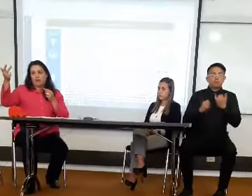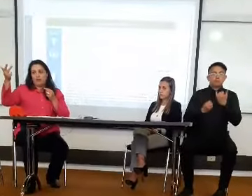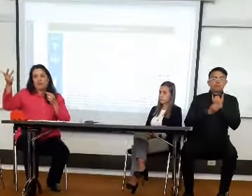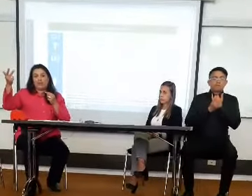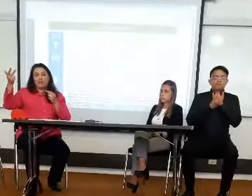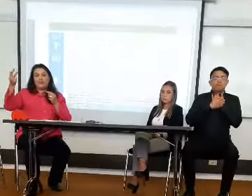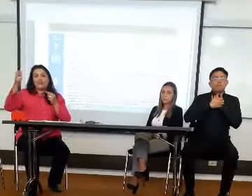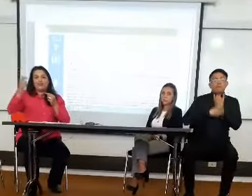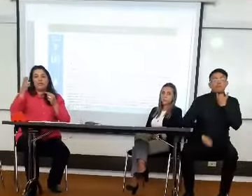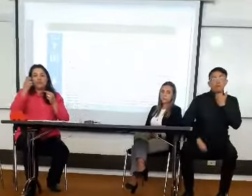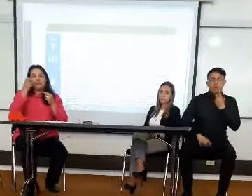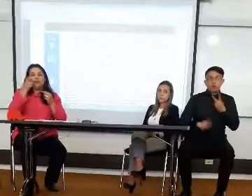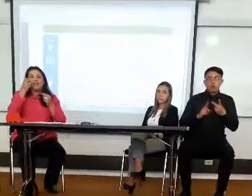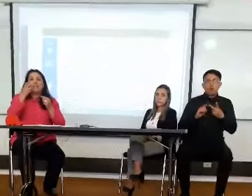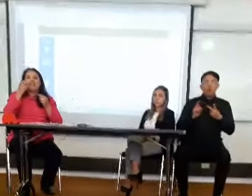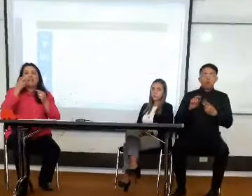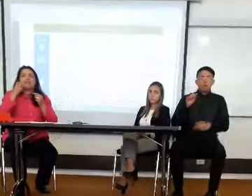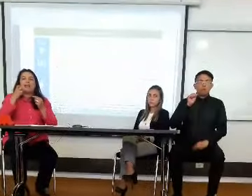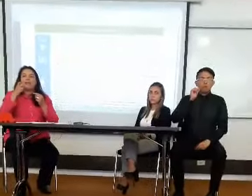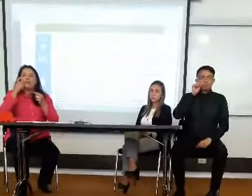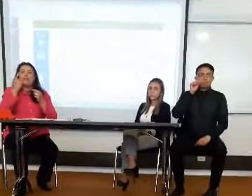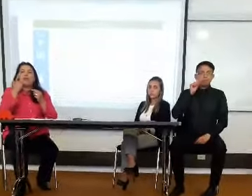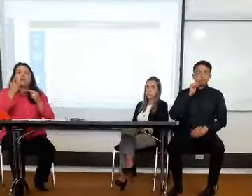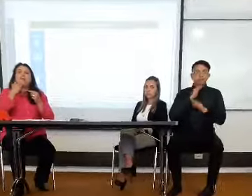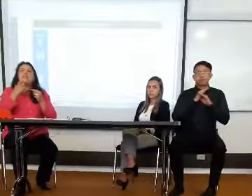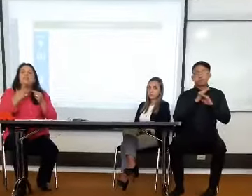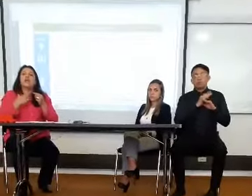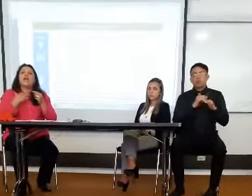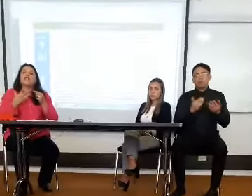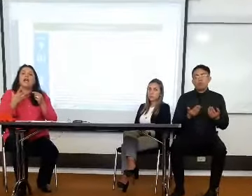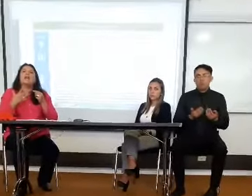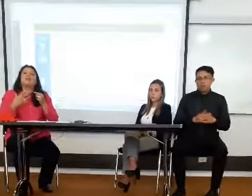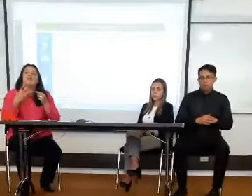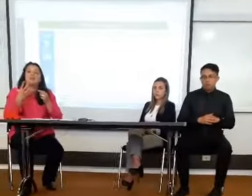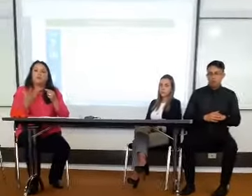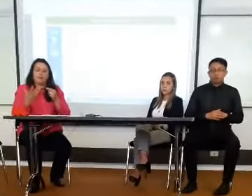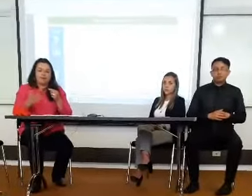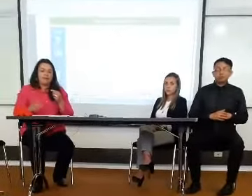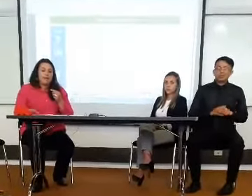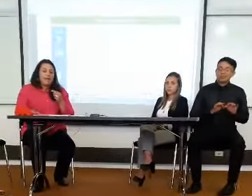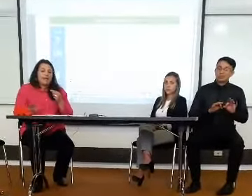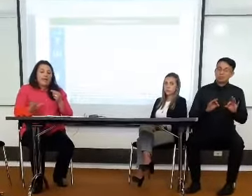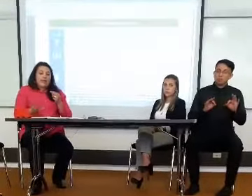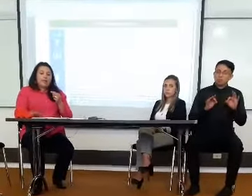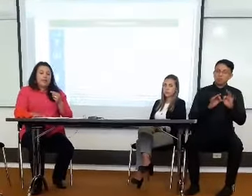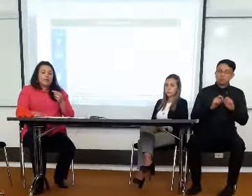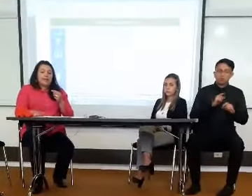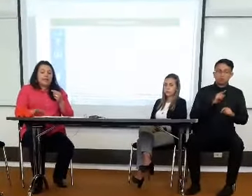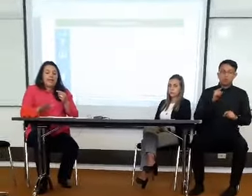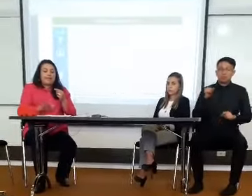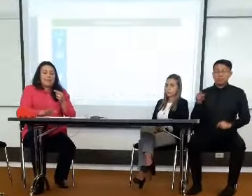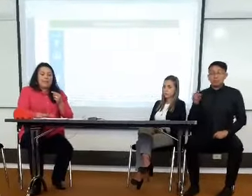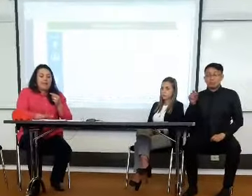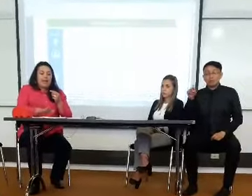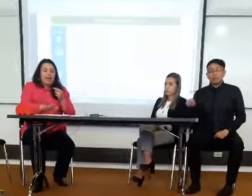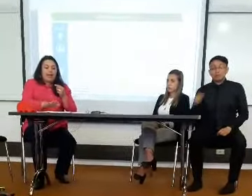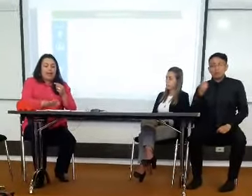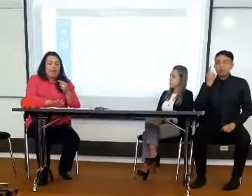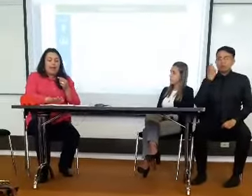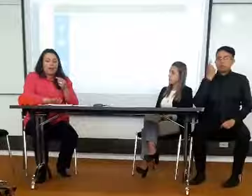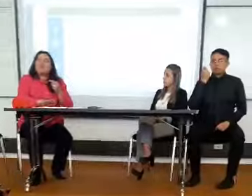anticoncepción. Entonces es un tema que tiene que estar la persona comprendiendo qué es a lo que se va a someter. Entonces, en esa